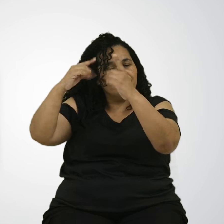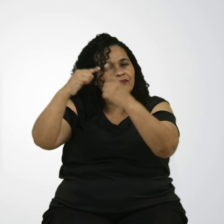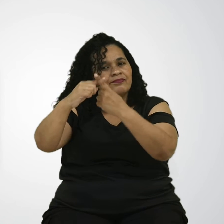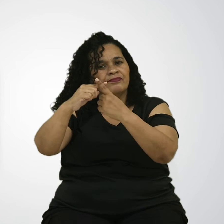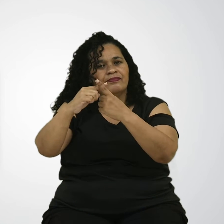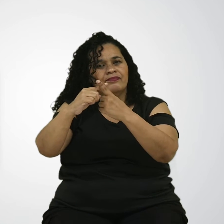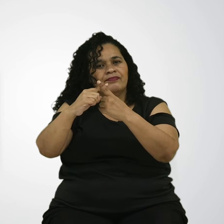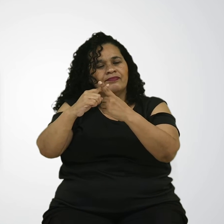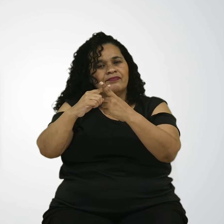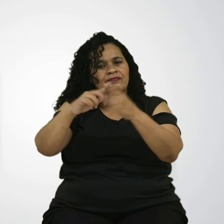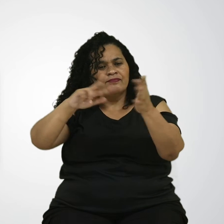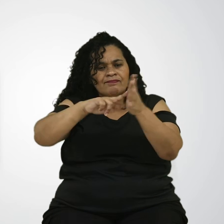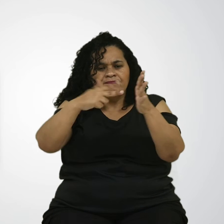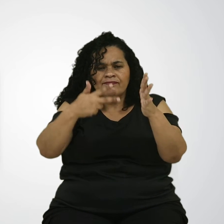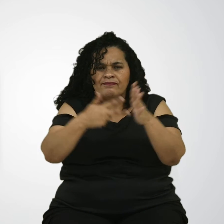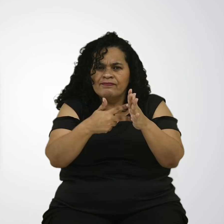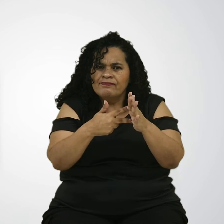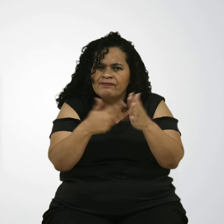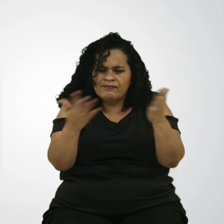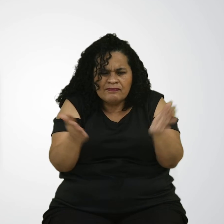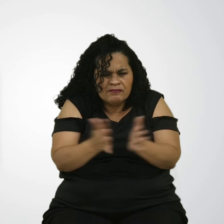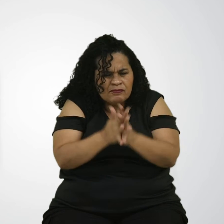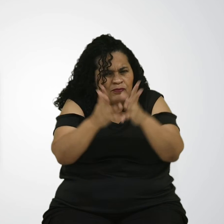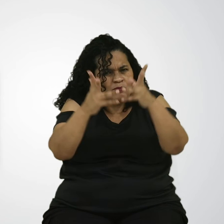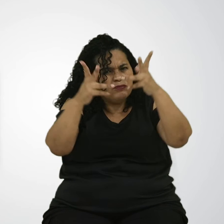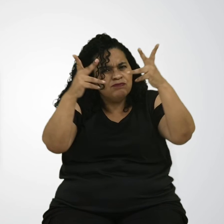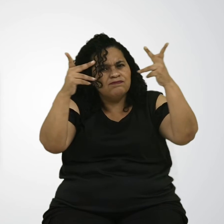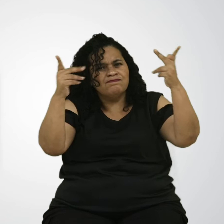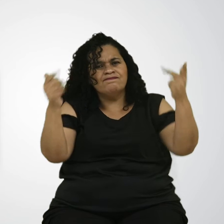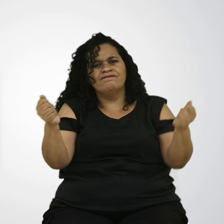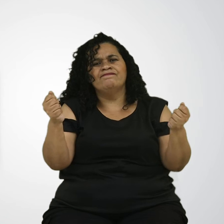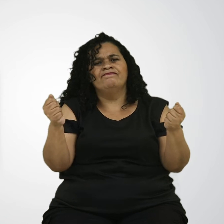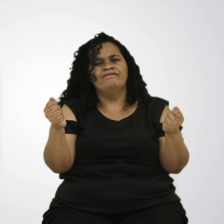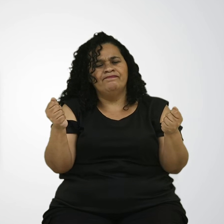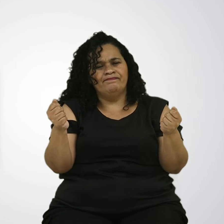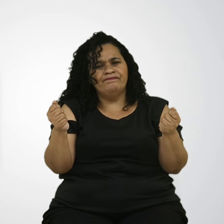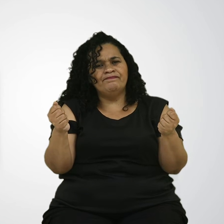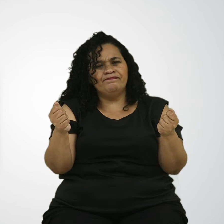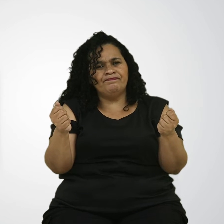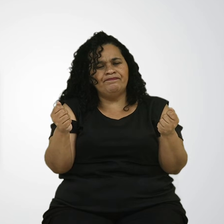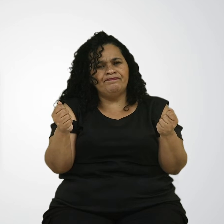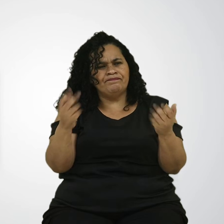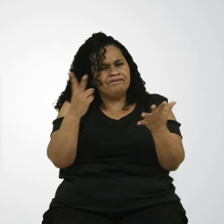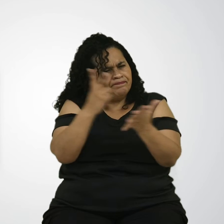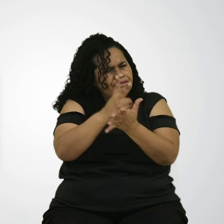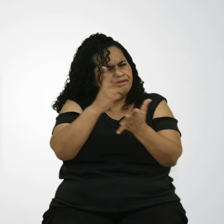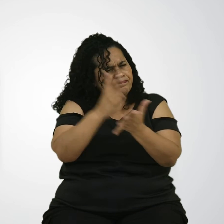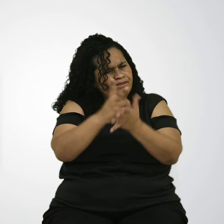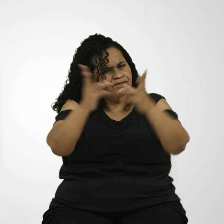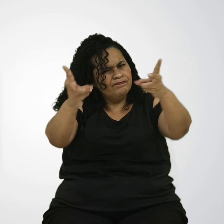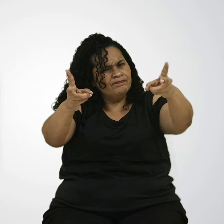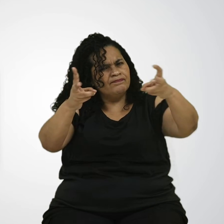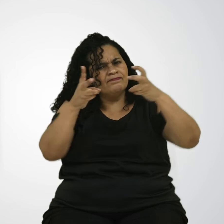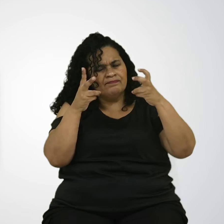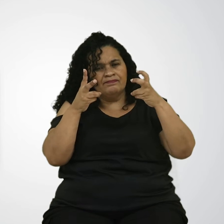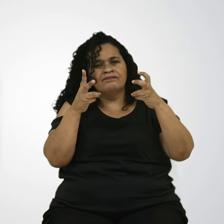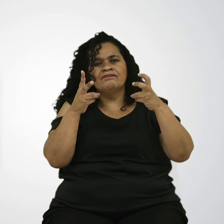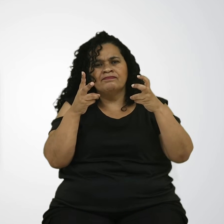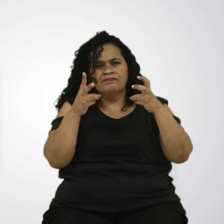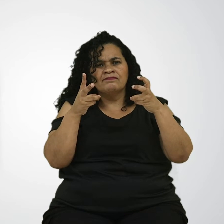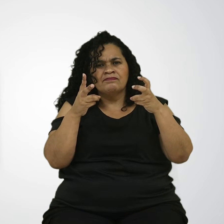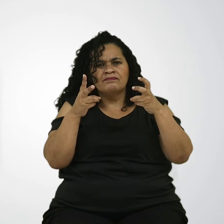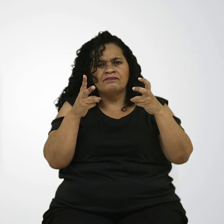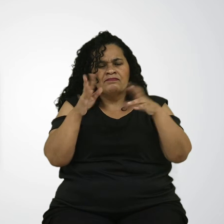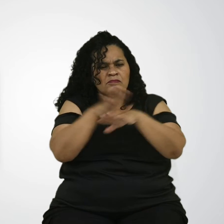realizadas. Isso é quase que natural, isso não tem nem essa discussão. Não né? tem. Não tem nem essa discussão. Não tem. A gente sempre percebe que esse tipo de discussão já parte